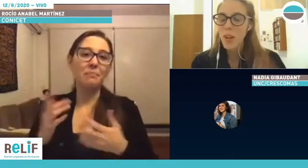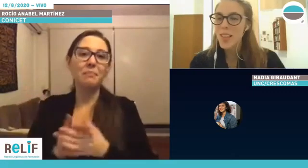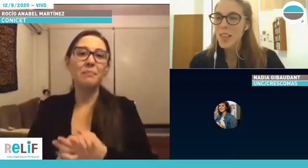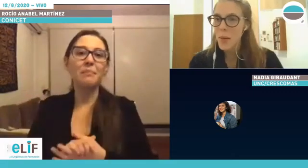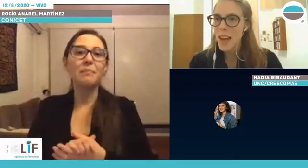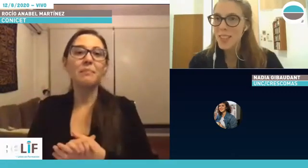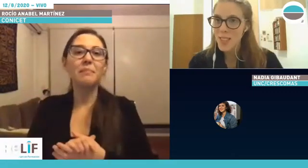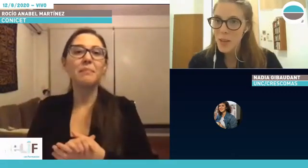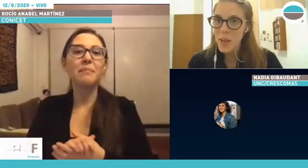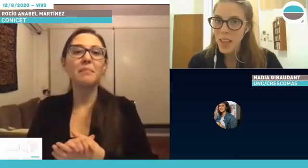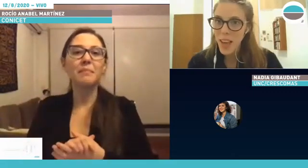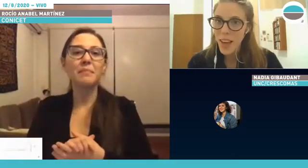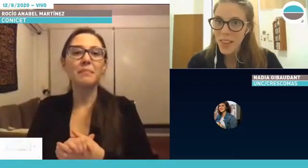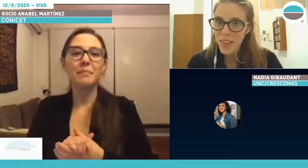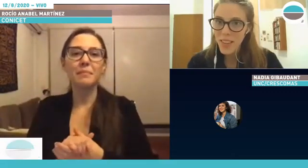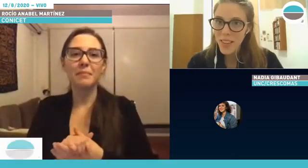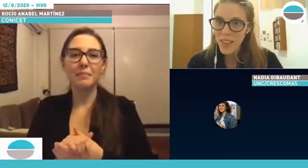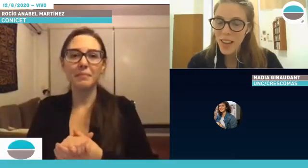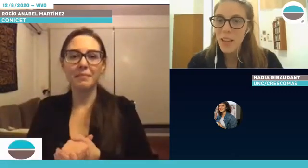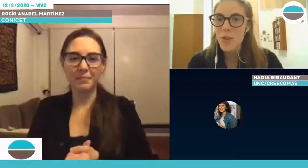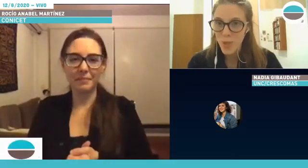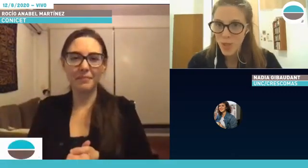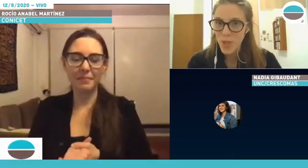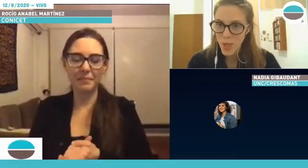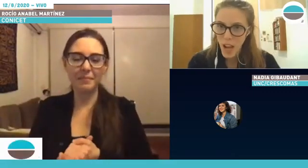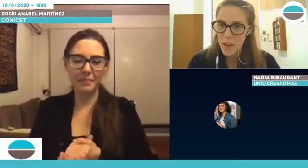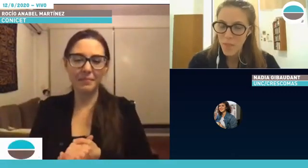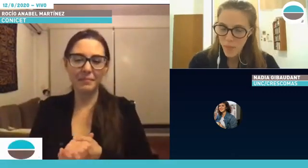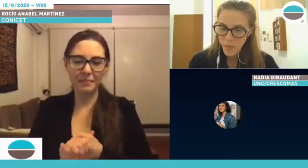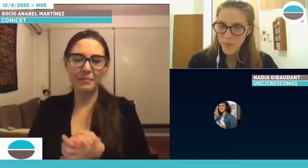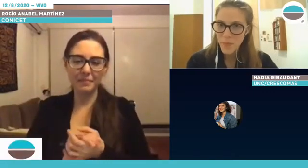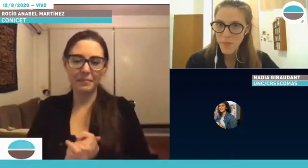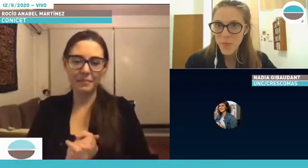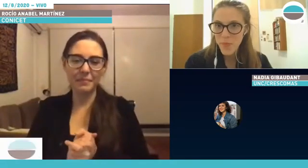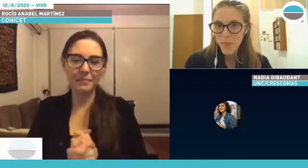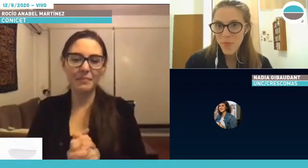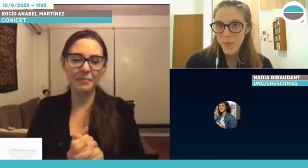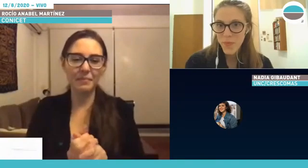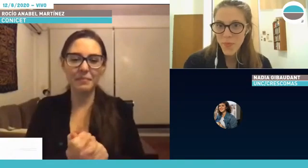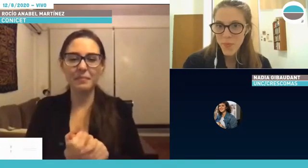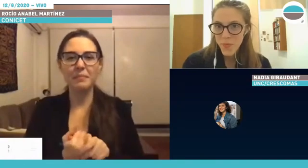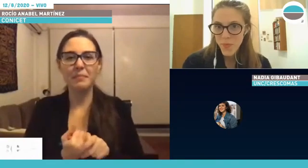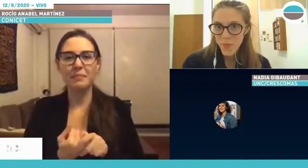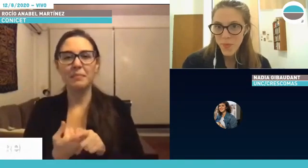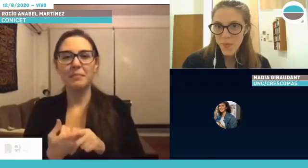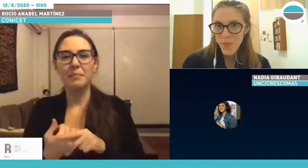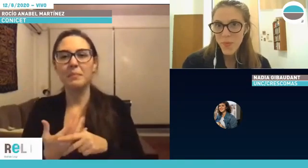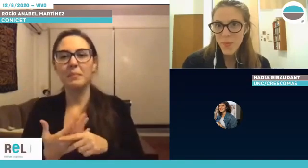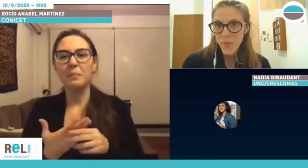bueno, cómo es el tema de la accesibilidad y la inclusión social.